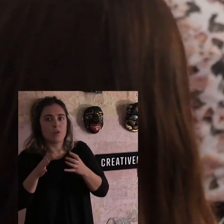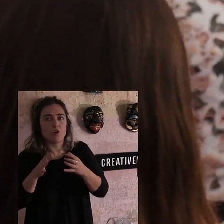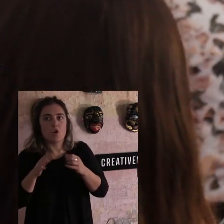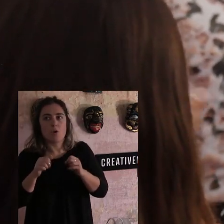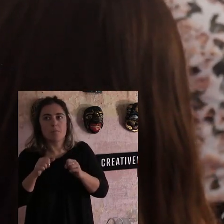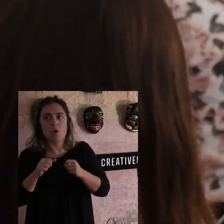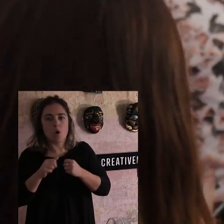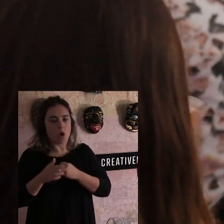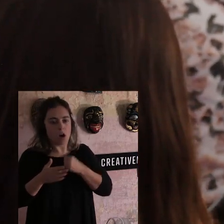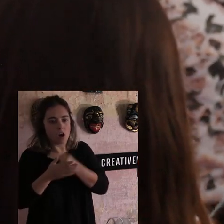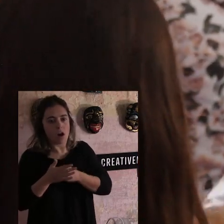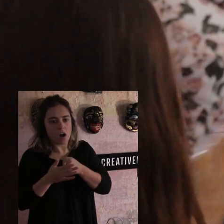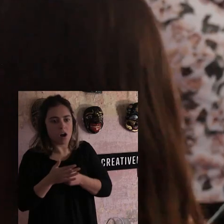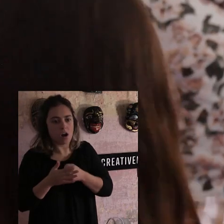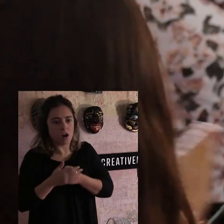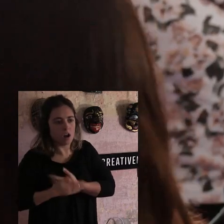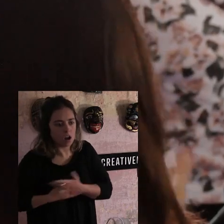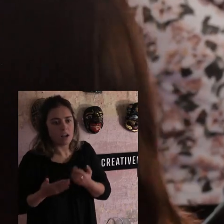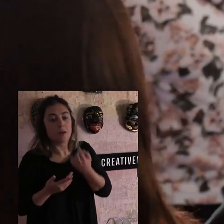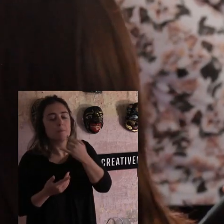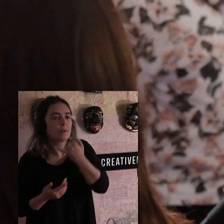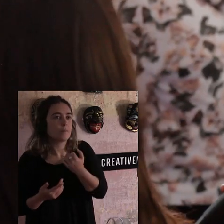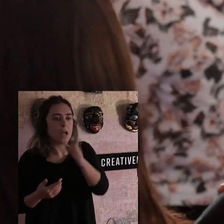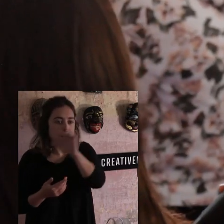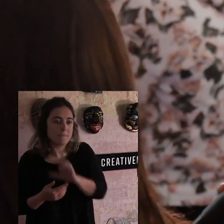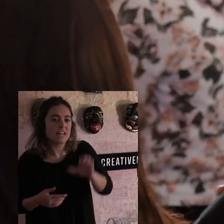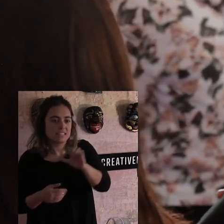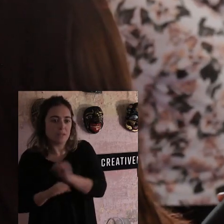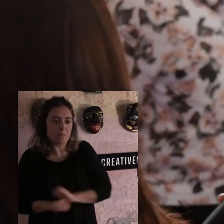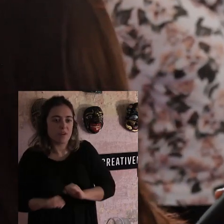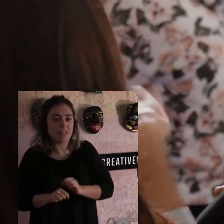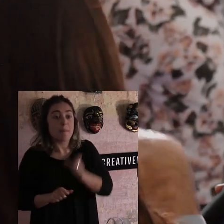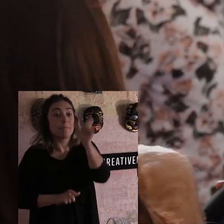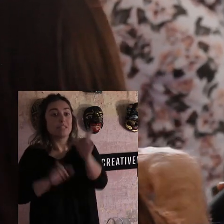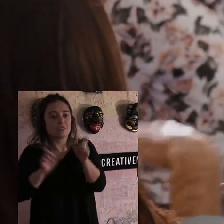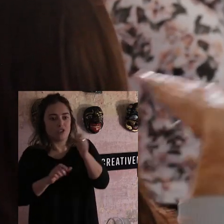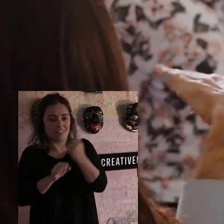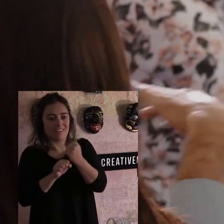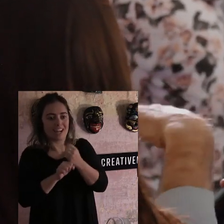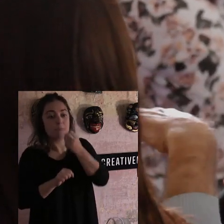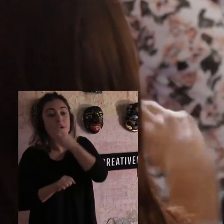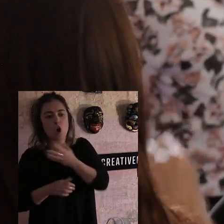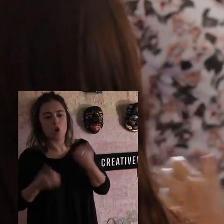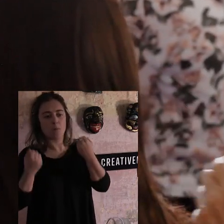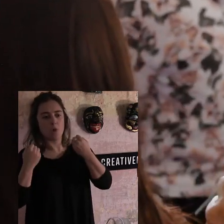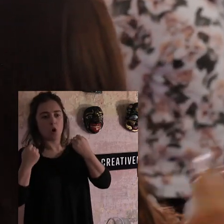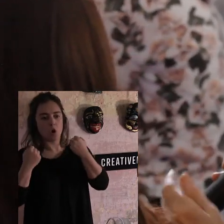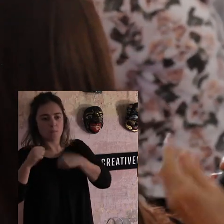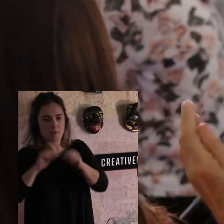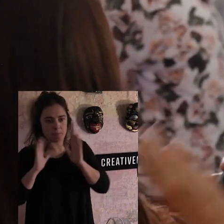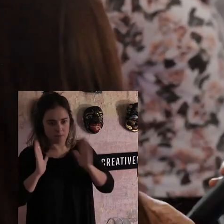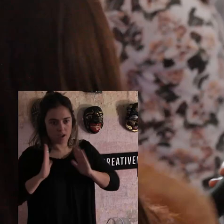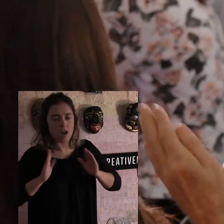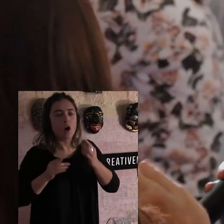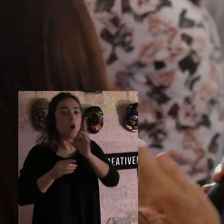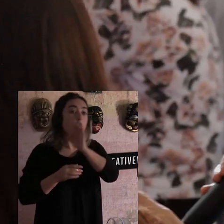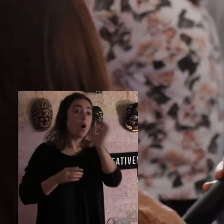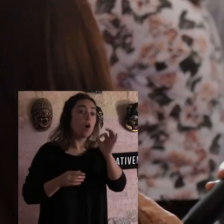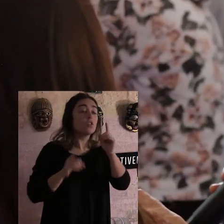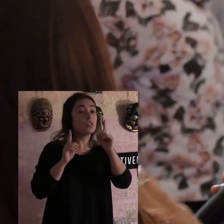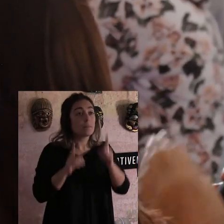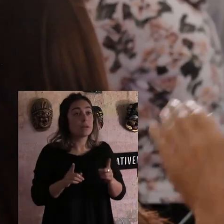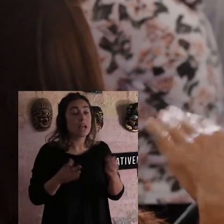rendimiento. Hagamos una empresa de eso porque así la gente trabaja mejor. Pero también hay una mirada sobre la meditación, hay